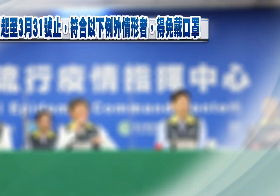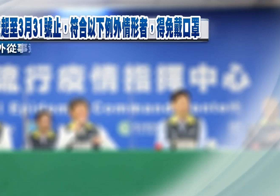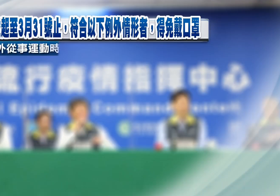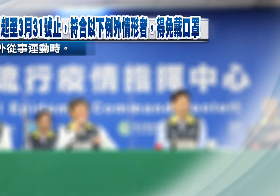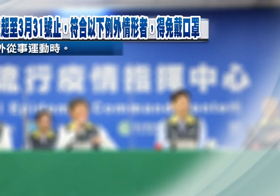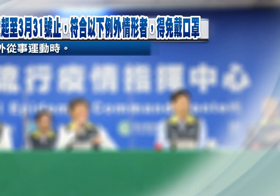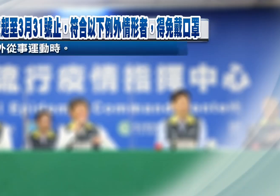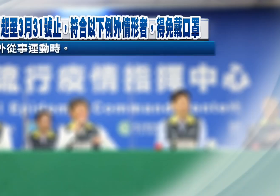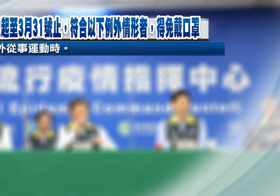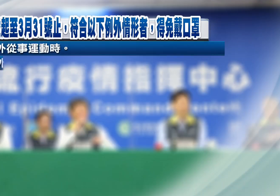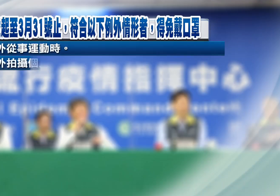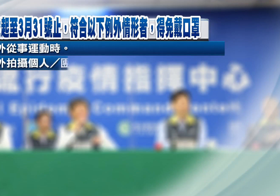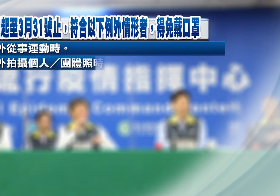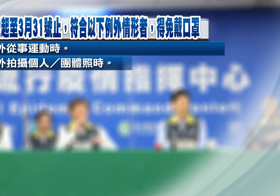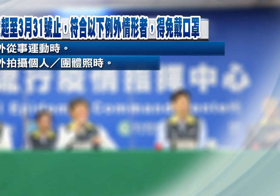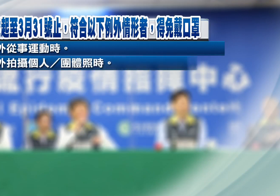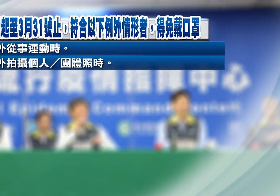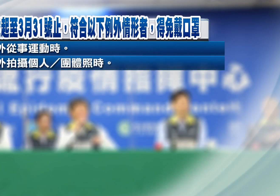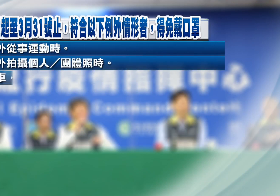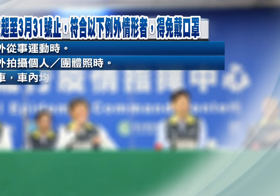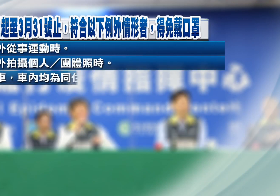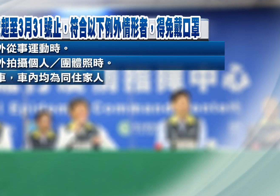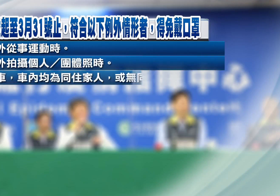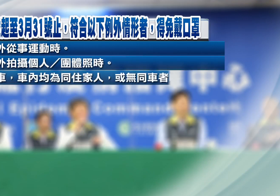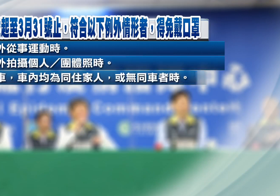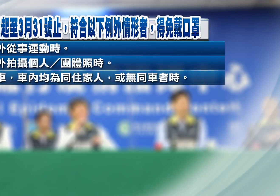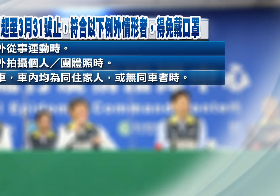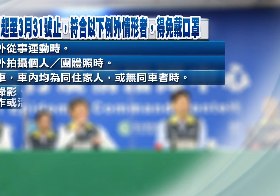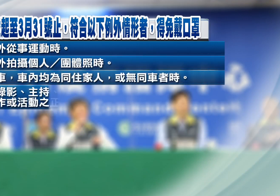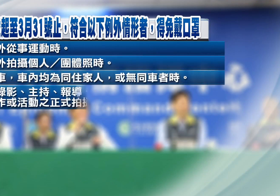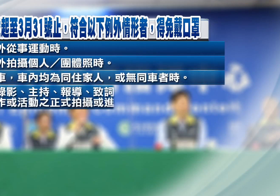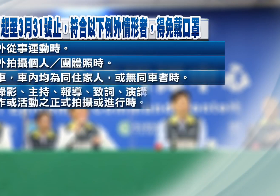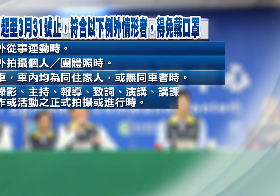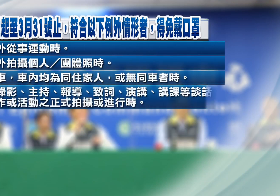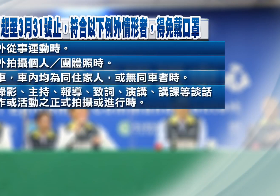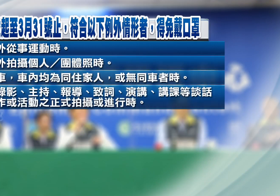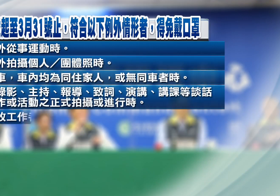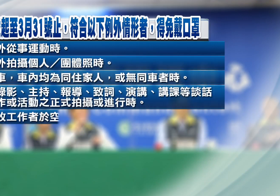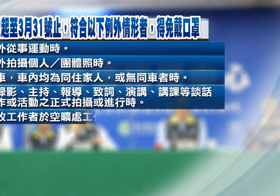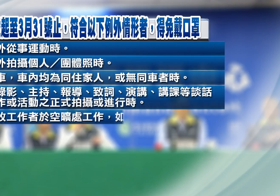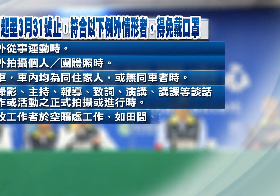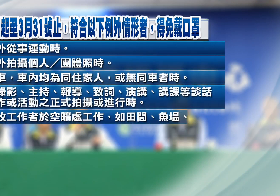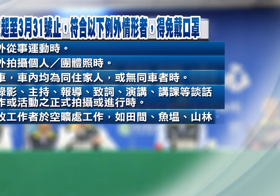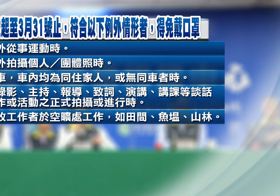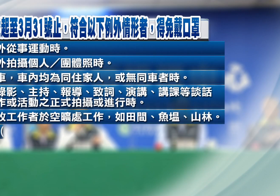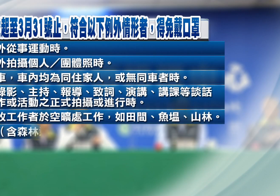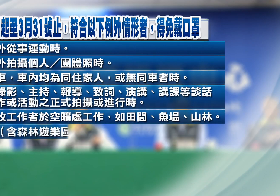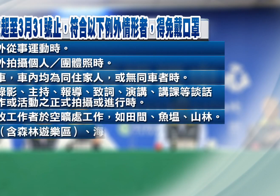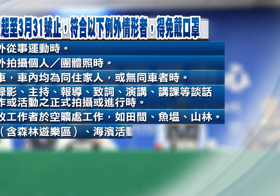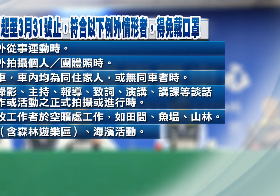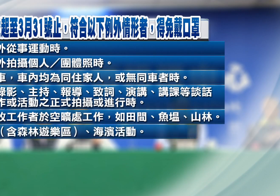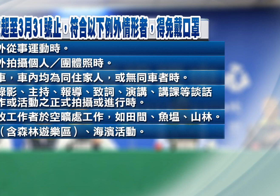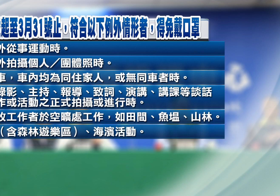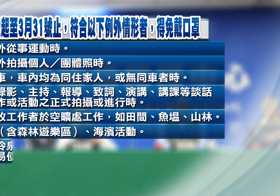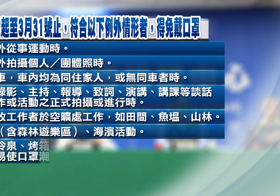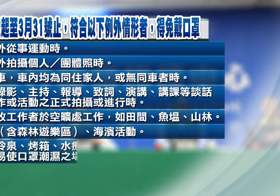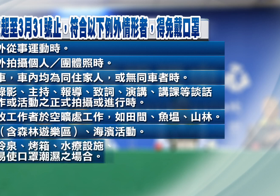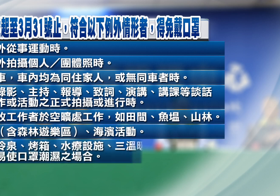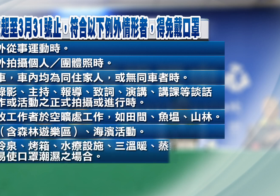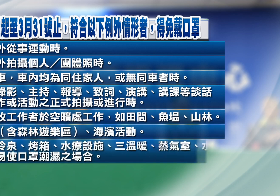事运动、拍照、直播、农林渔牧工作者、山林海滨活动、温泉三温暖、外出有饮食需